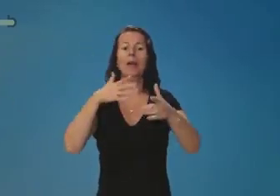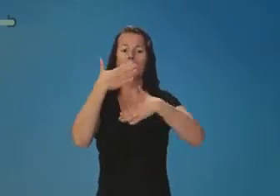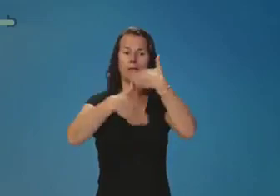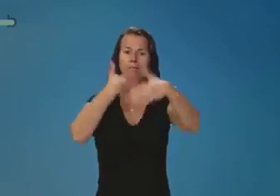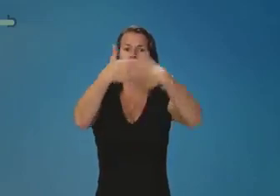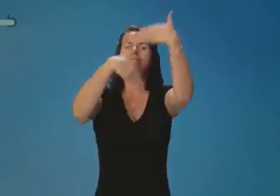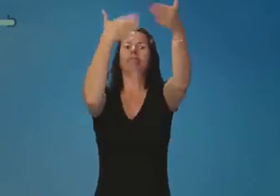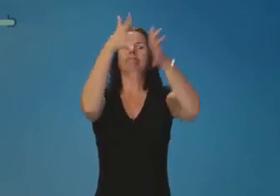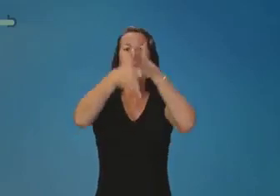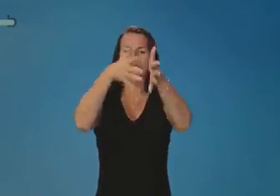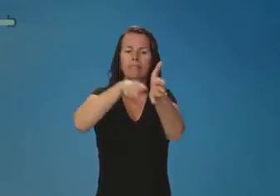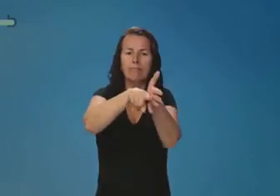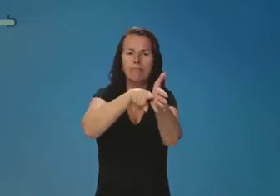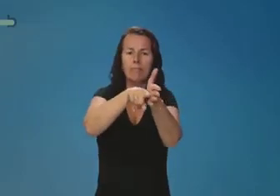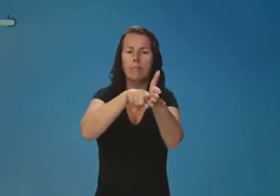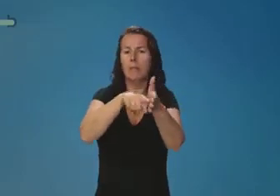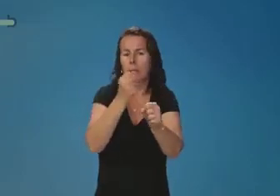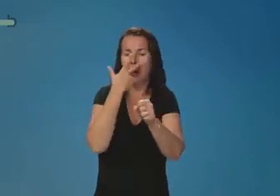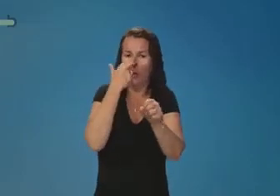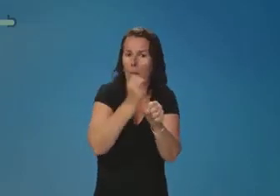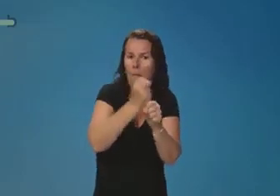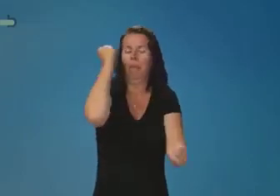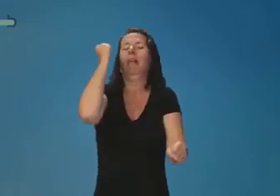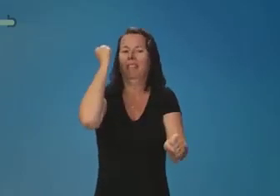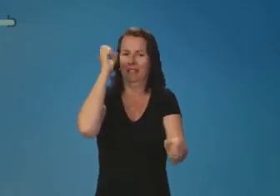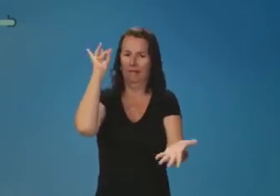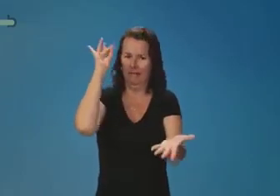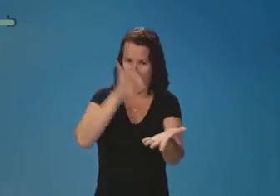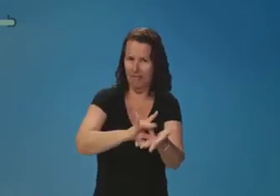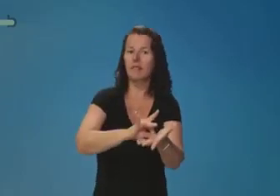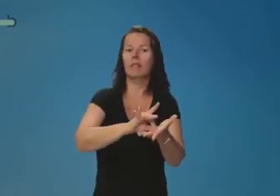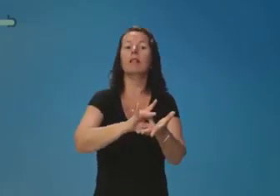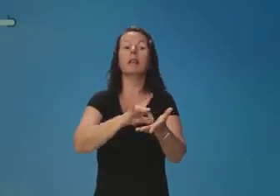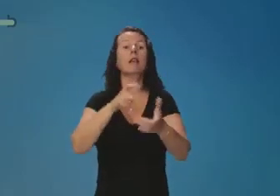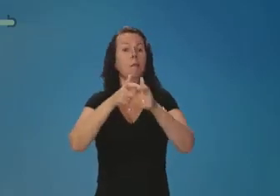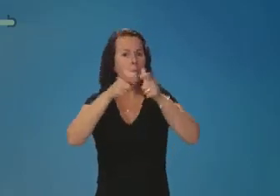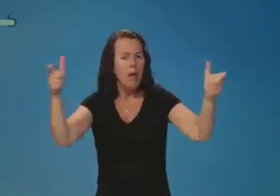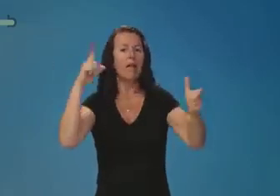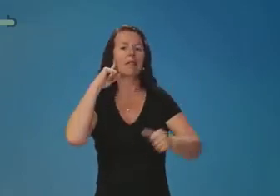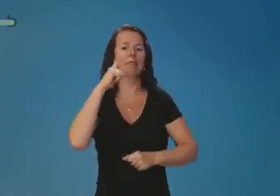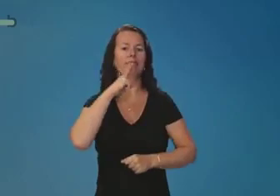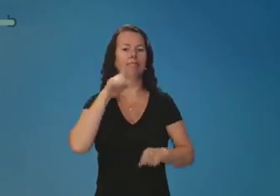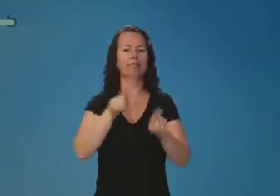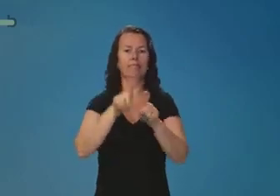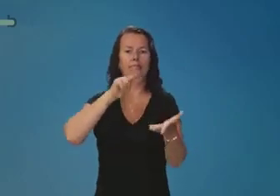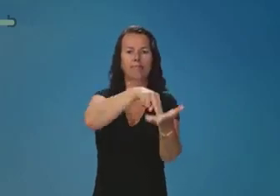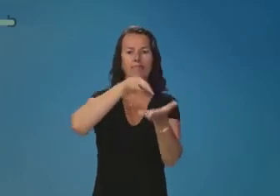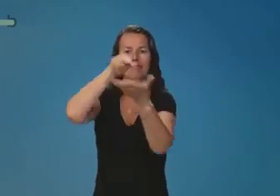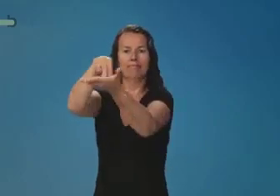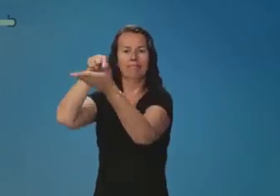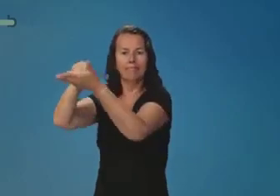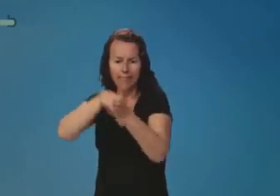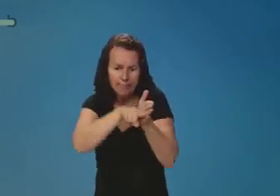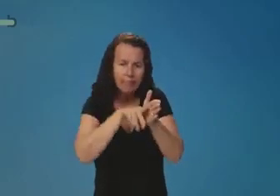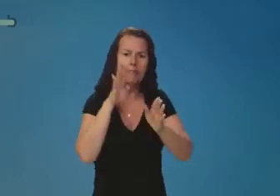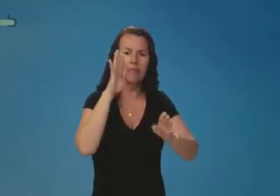nacional, representando um grande avanço de fato. As pesquisas sobre Libras são majoritariamente